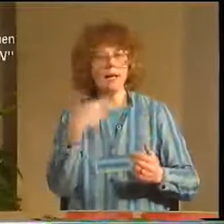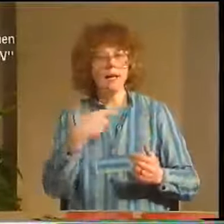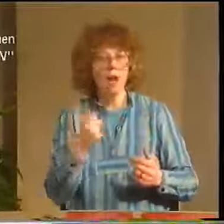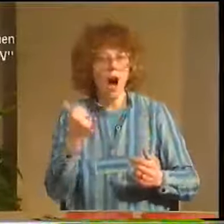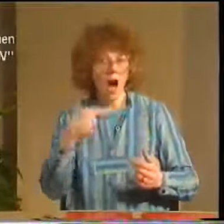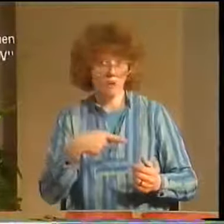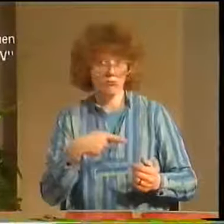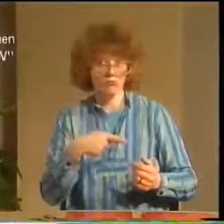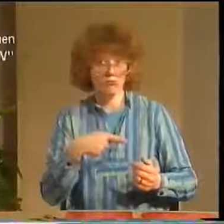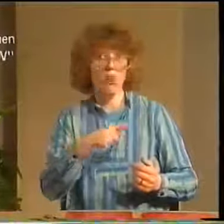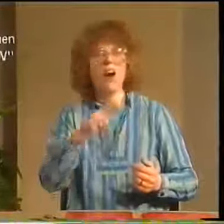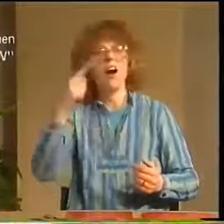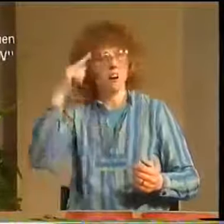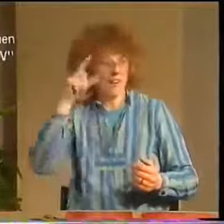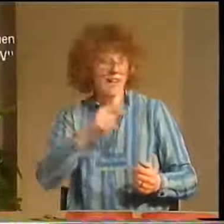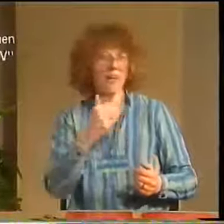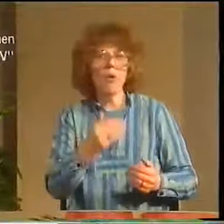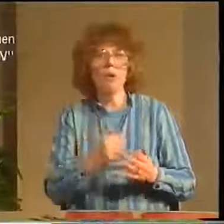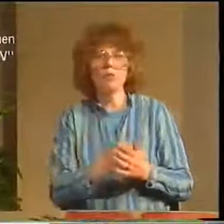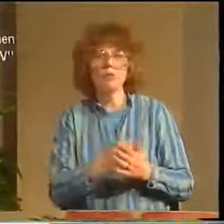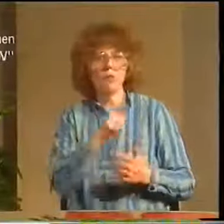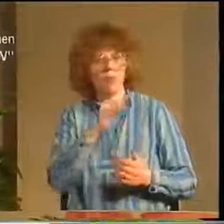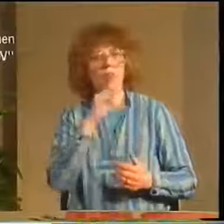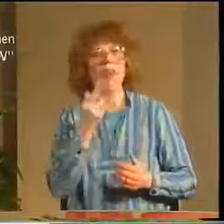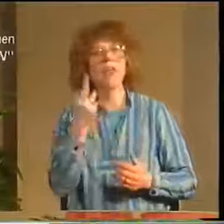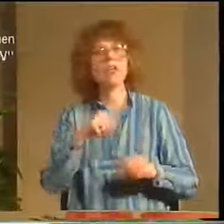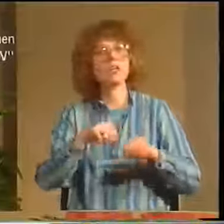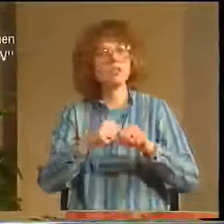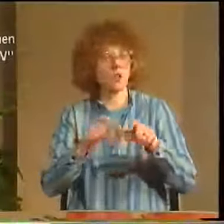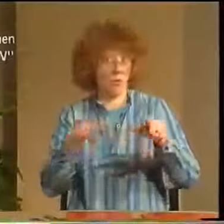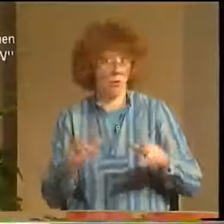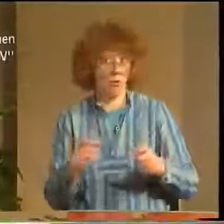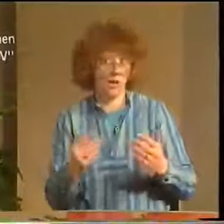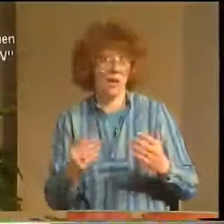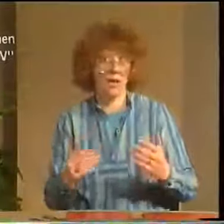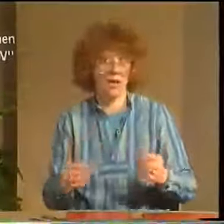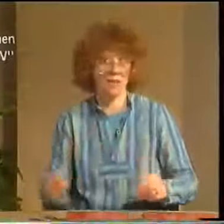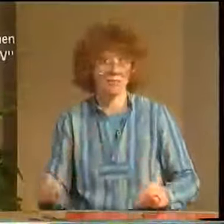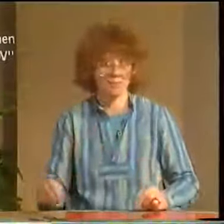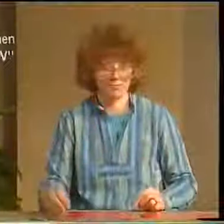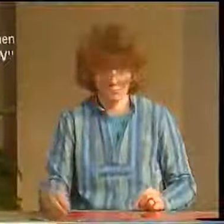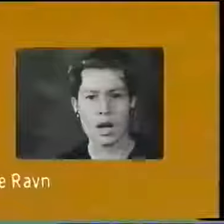Lene Ravn. Kende hende godt. Hun hedder Lene Søndergaard i dag.